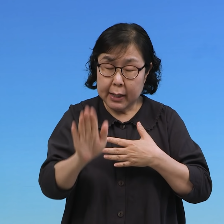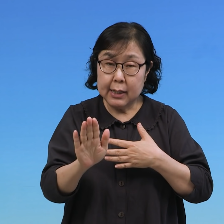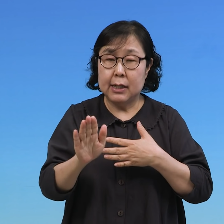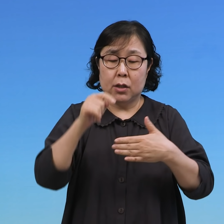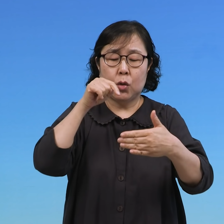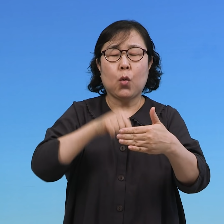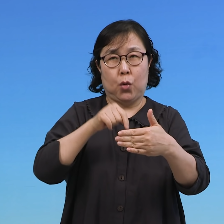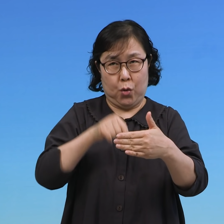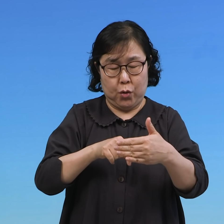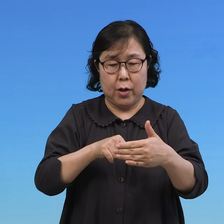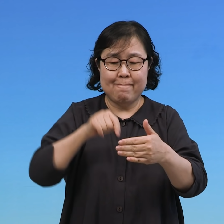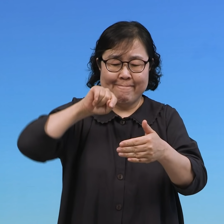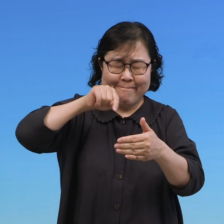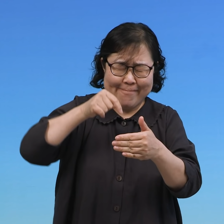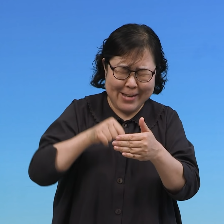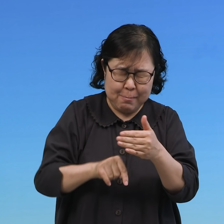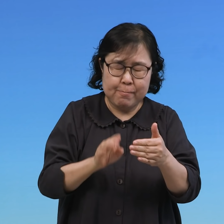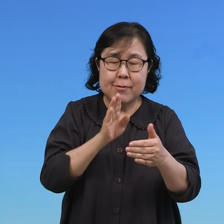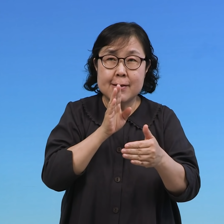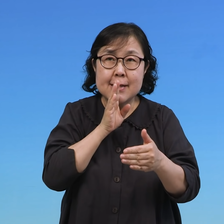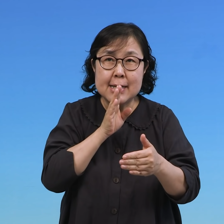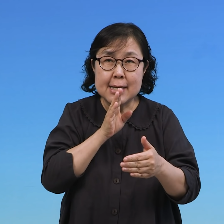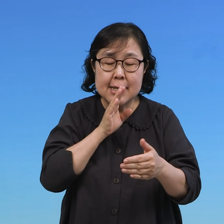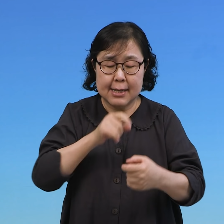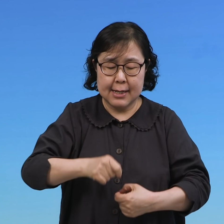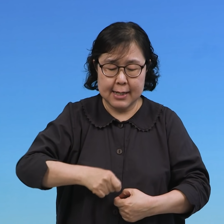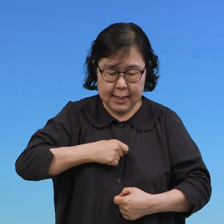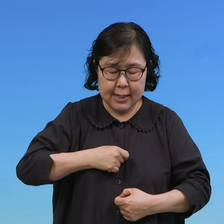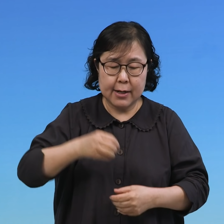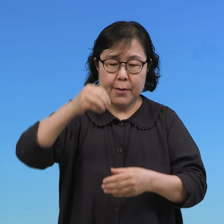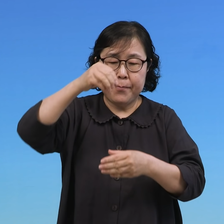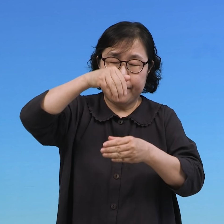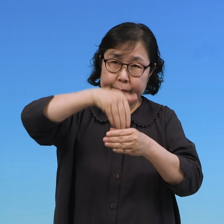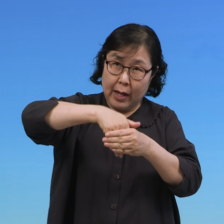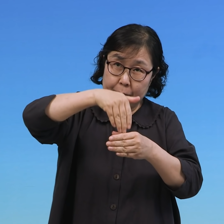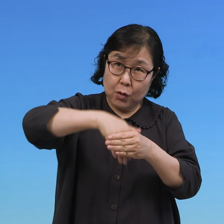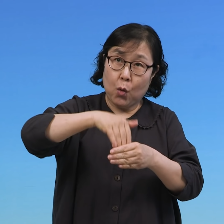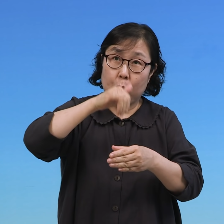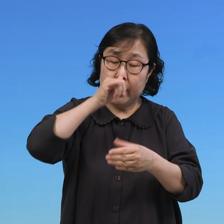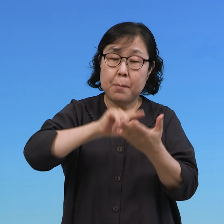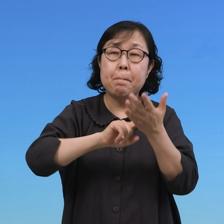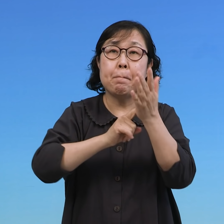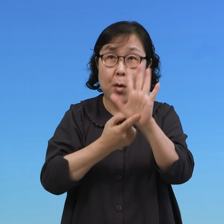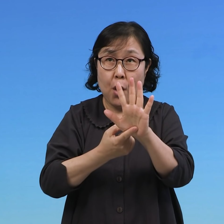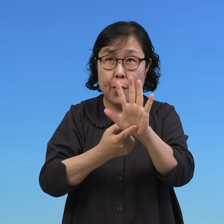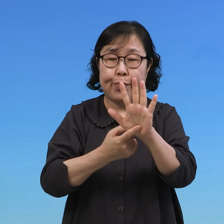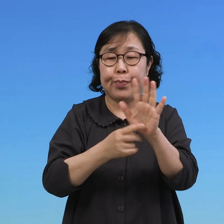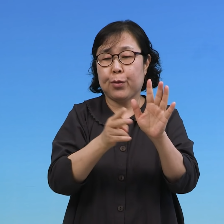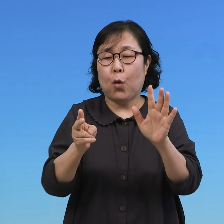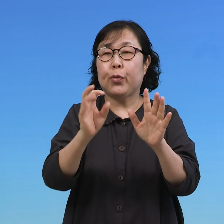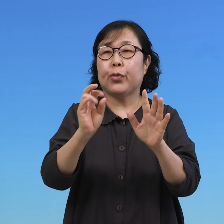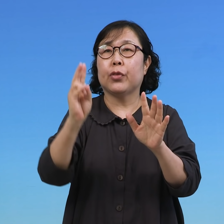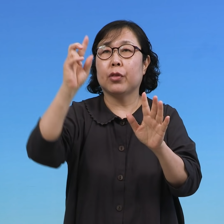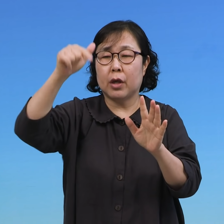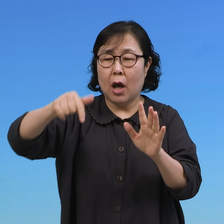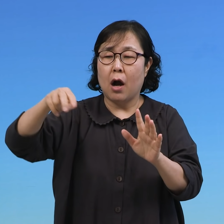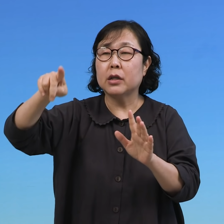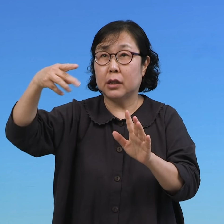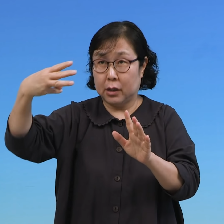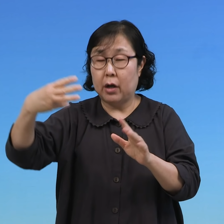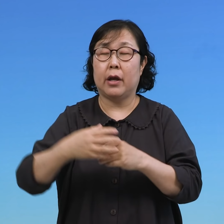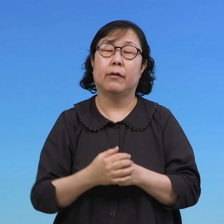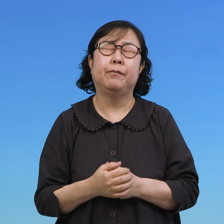부조리하지만 사실은 깊은 진실을 담고 있는 표현이다. 이게 역설이라는 단어의